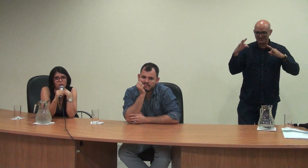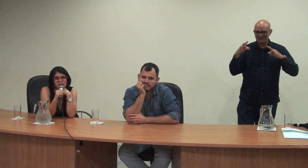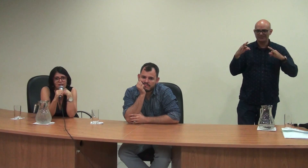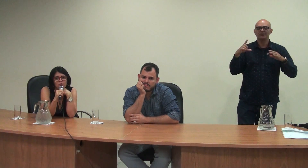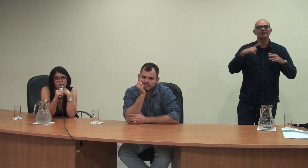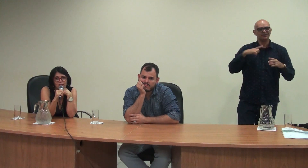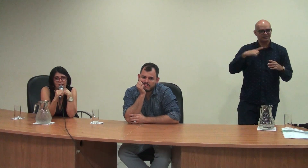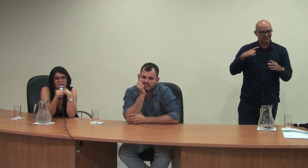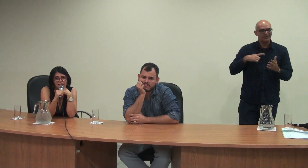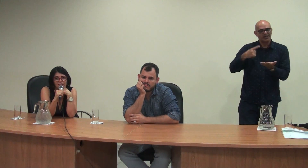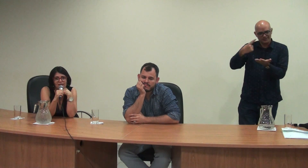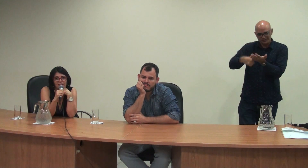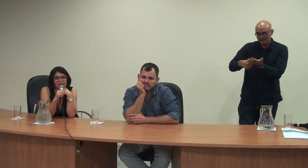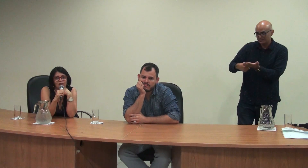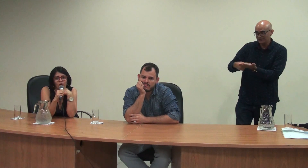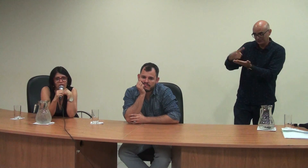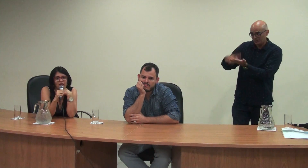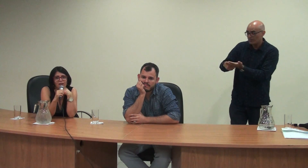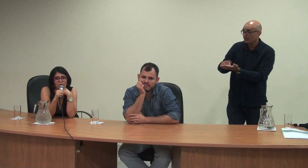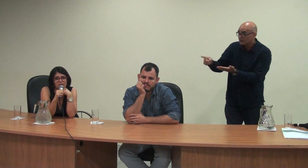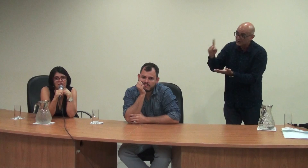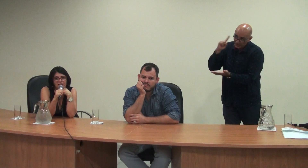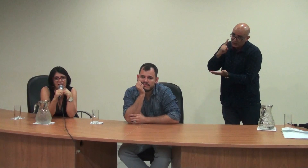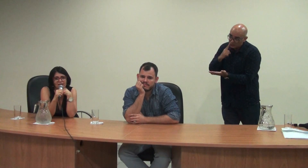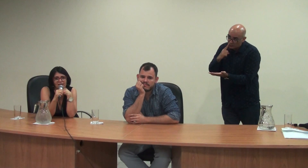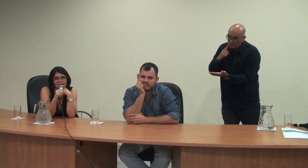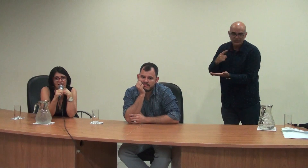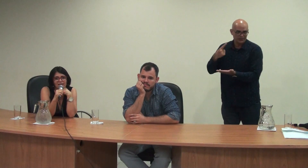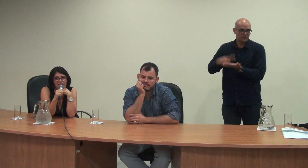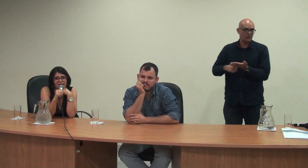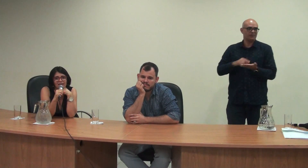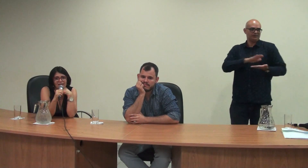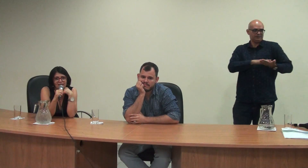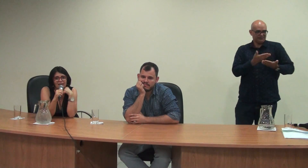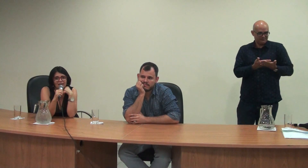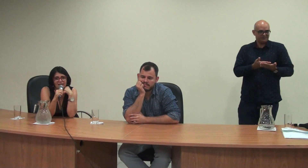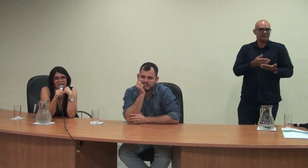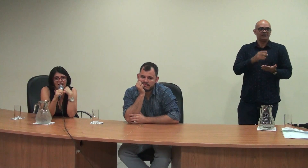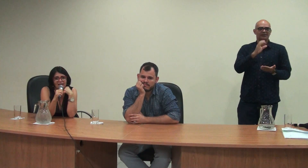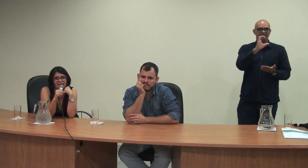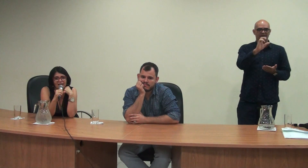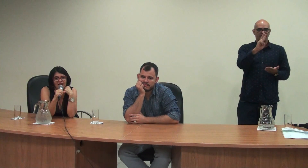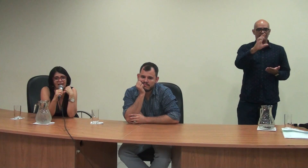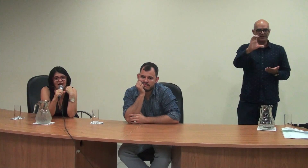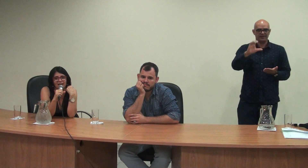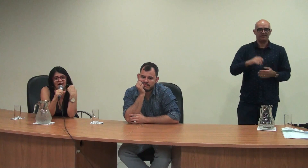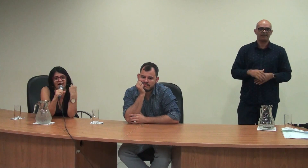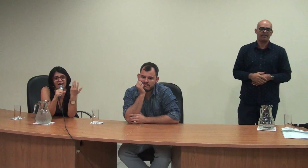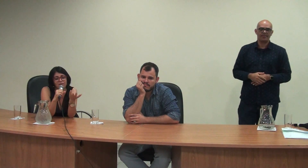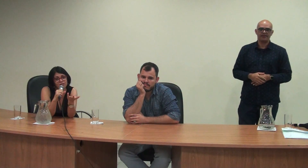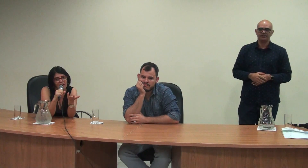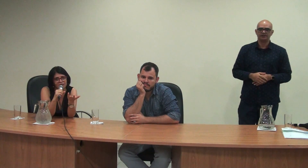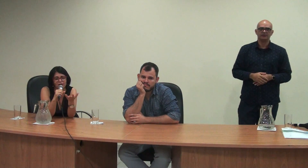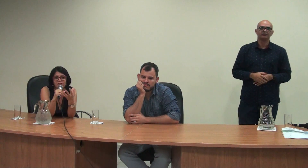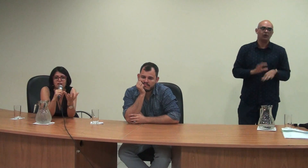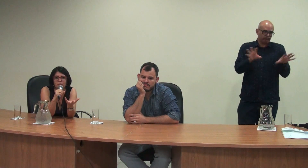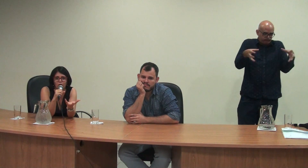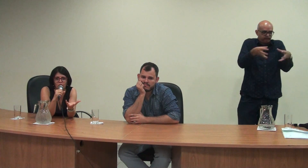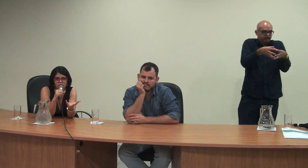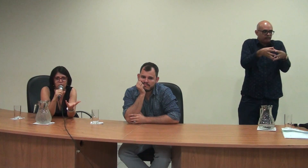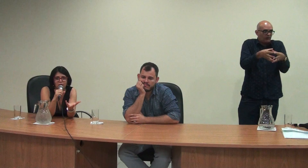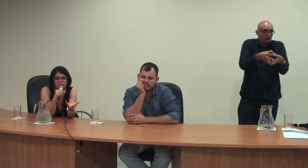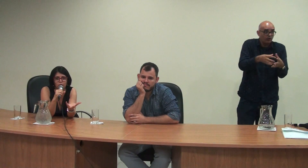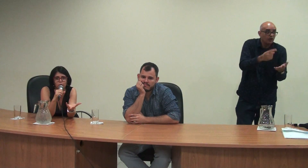especial para a comunidade surda, com intérprete. Sim, mas ela é fechada, ela